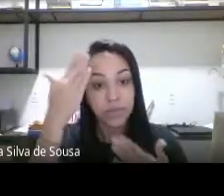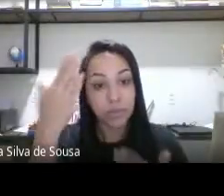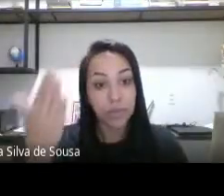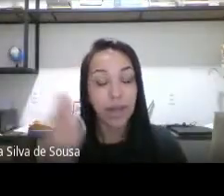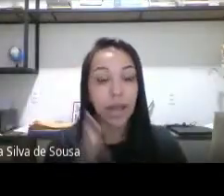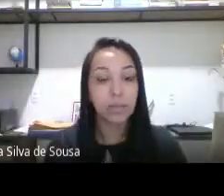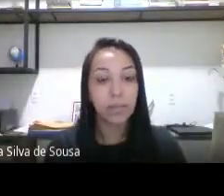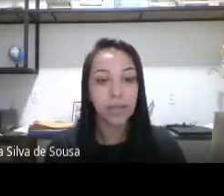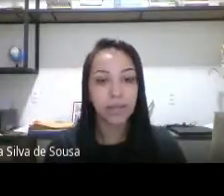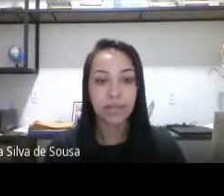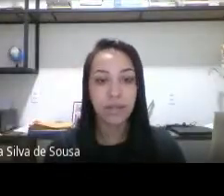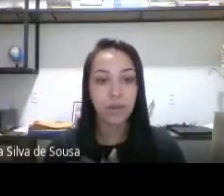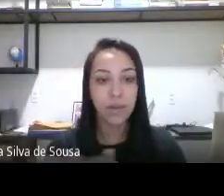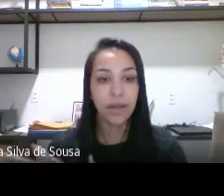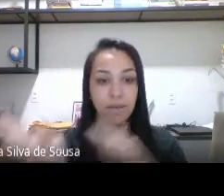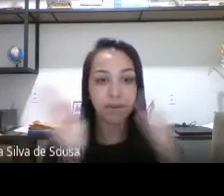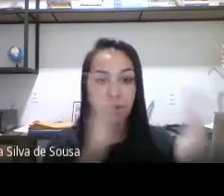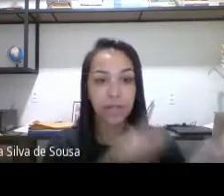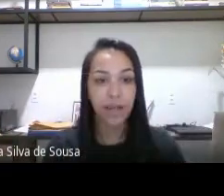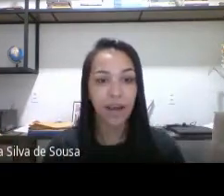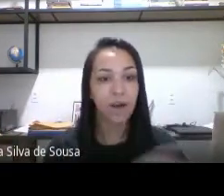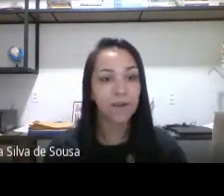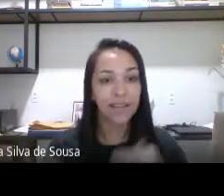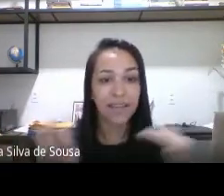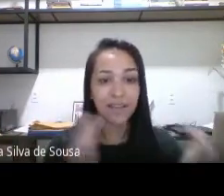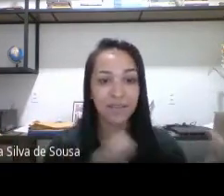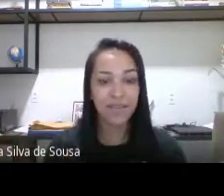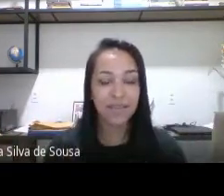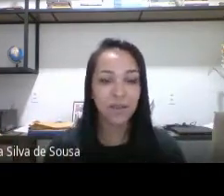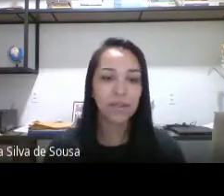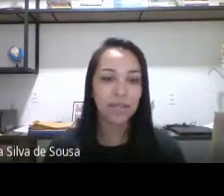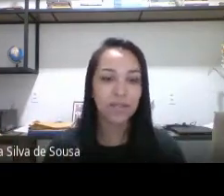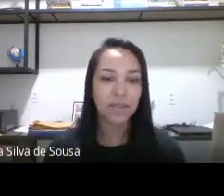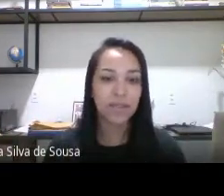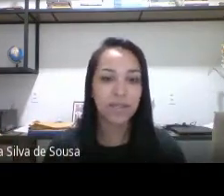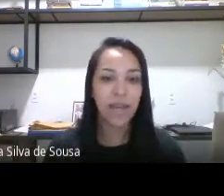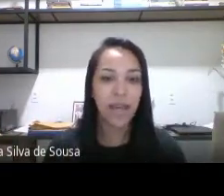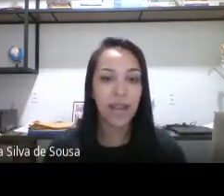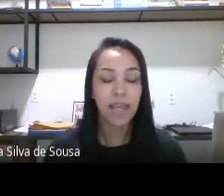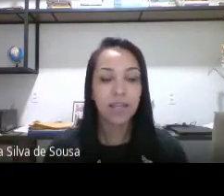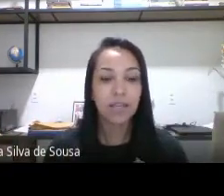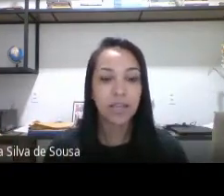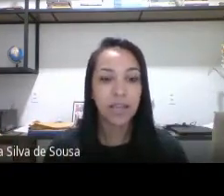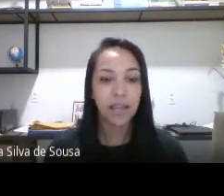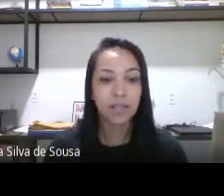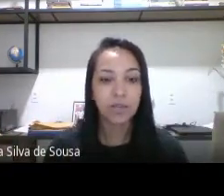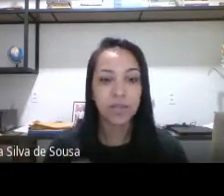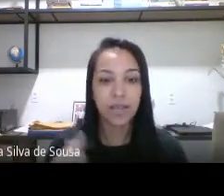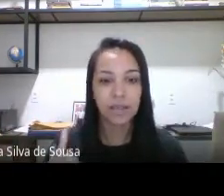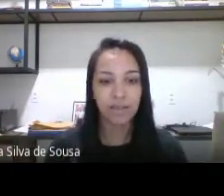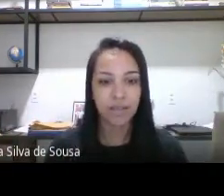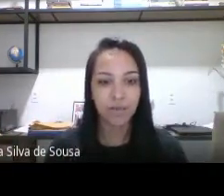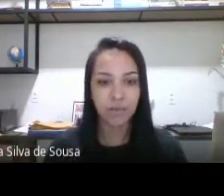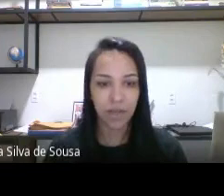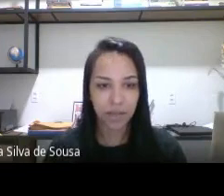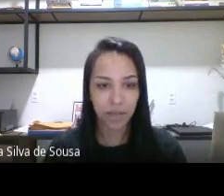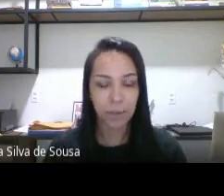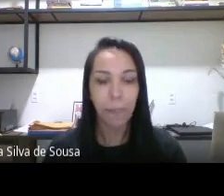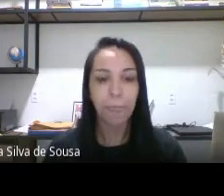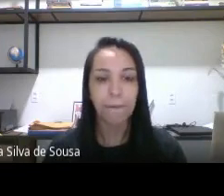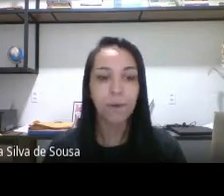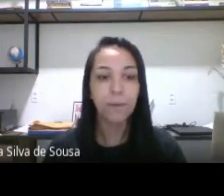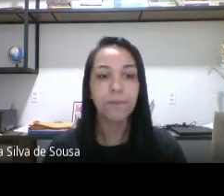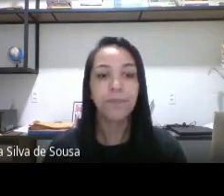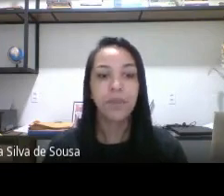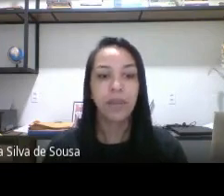então, muito obrigado pela atenção, voltem à aula, revisem quantas vezes quiserem, tirem as dúvidas através do chat,